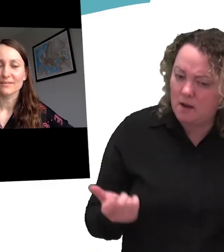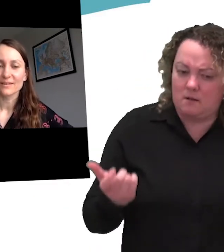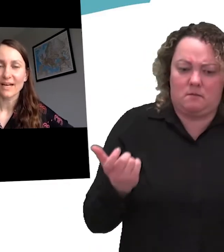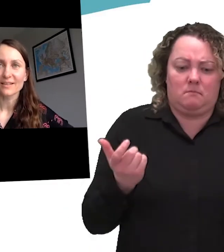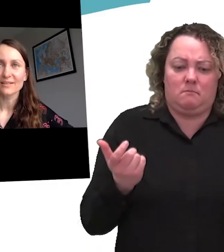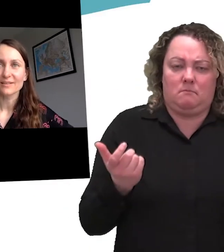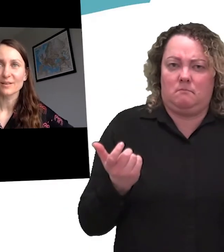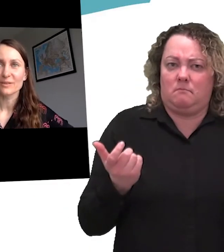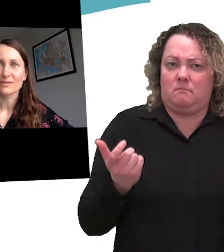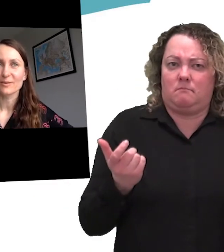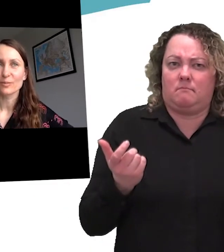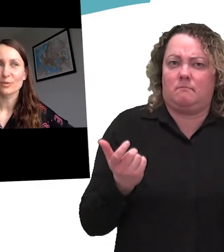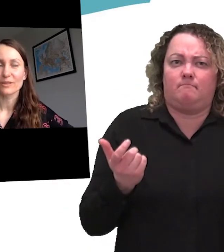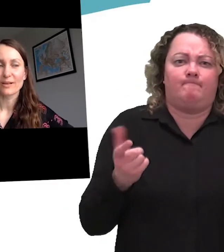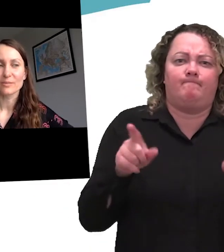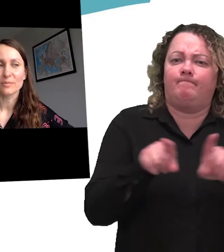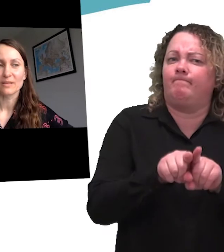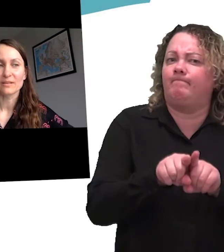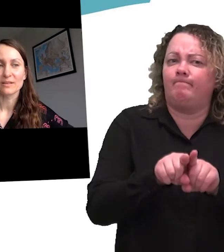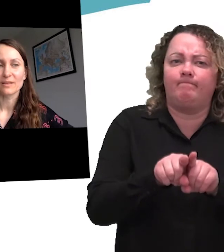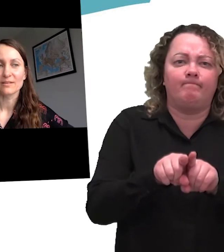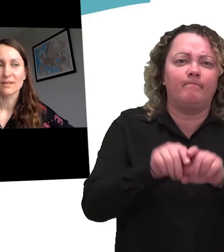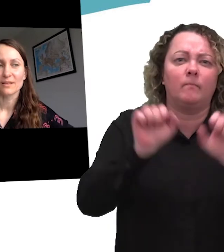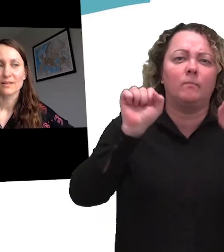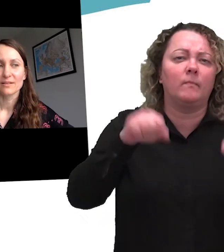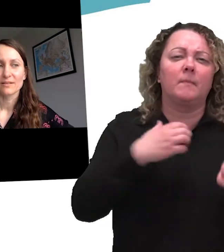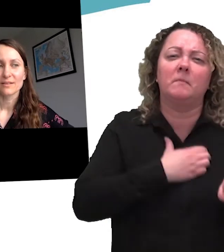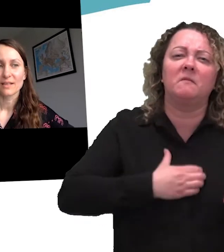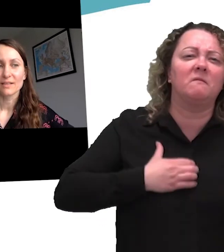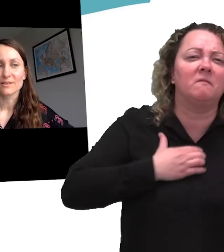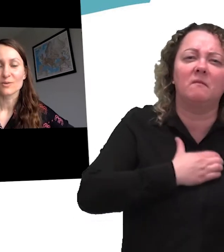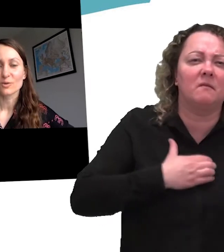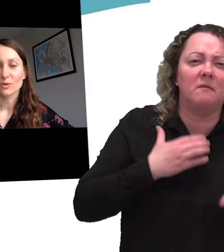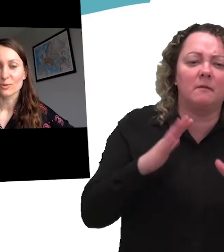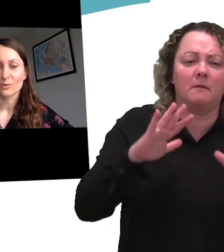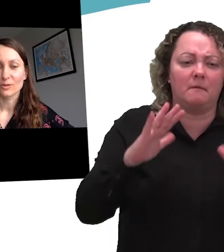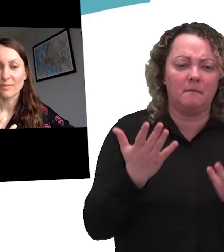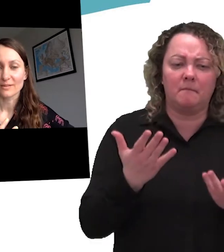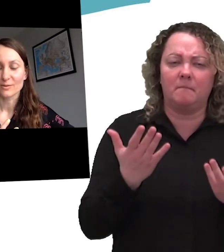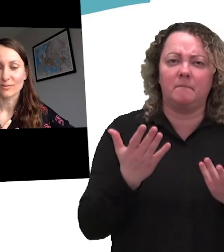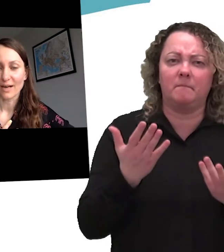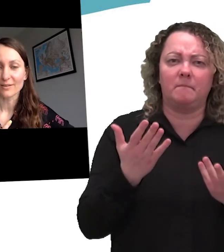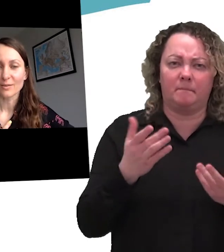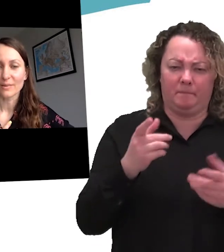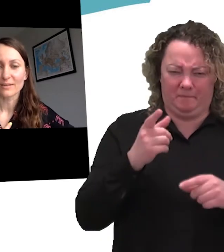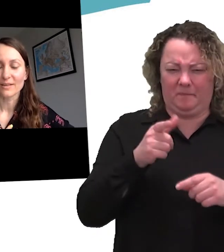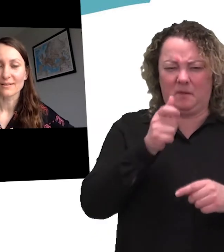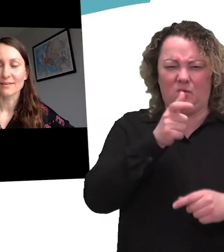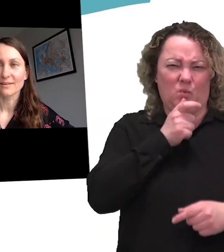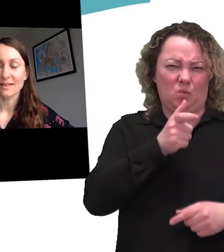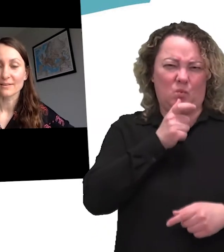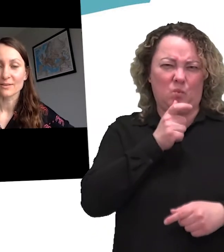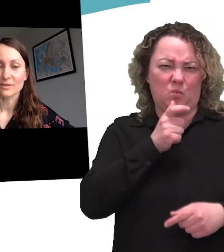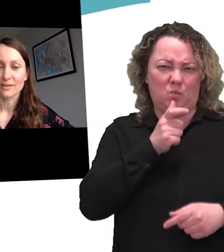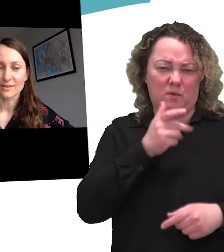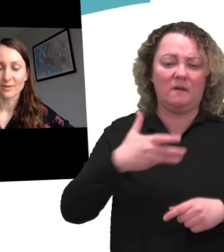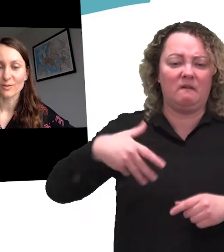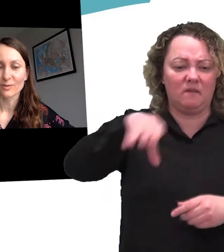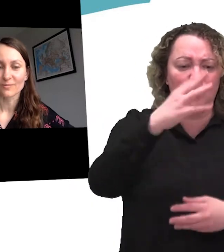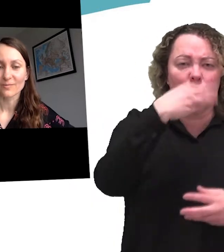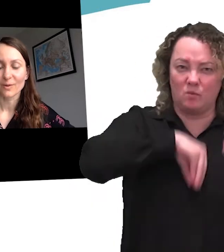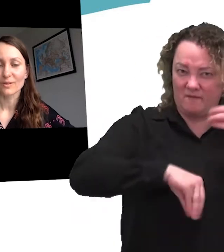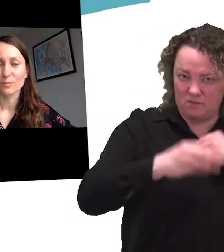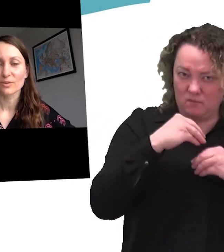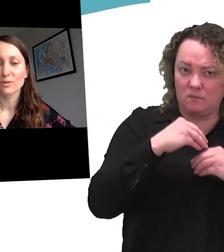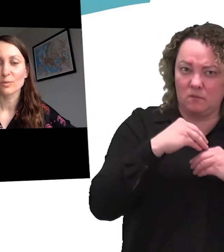ir dar labai svarbu tikriausiai paminėti ir tai, kad dalis cukraus, kurį mes suvalgome, ateina netgi ne iš